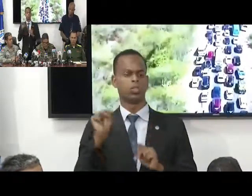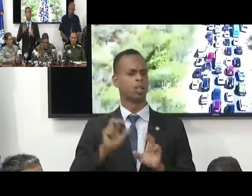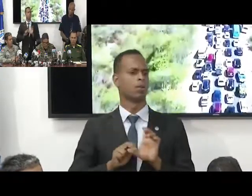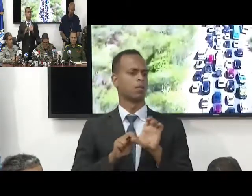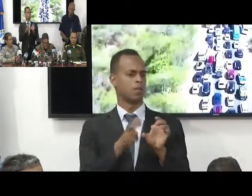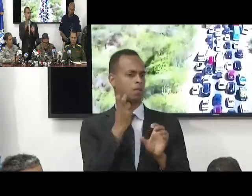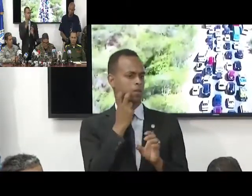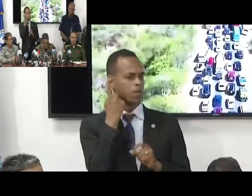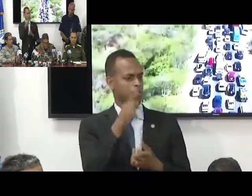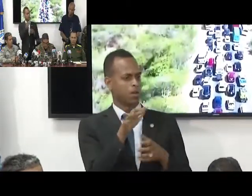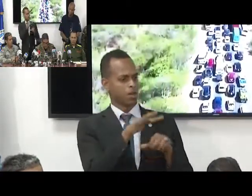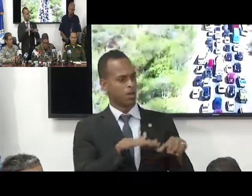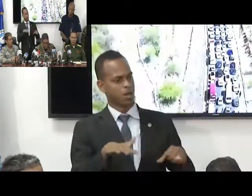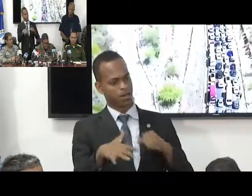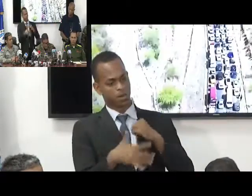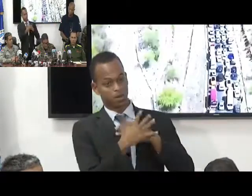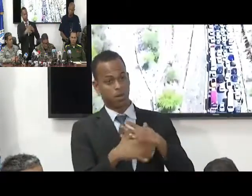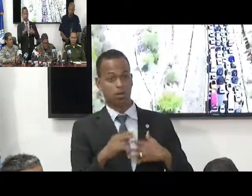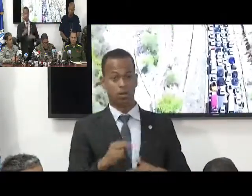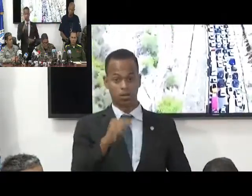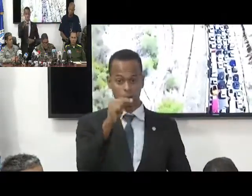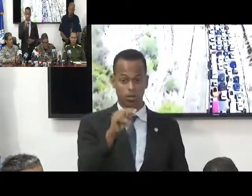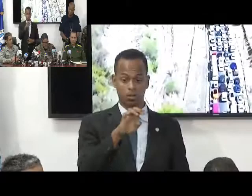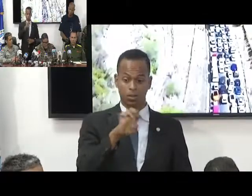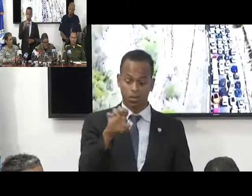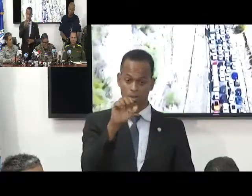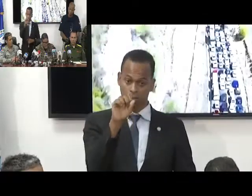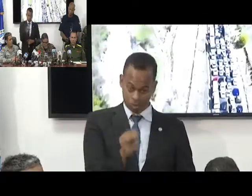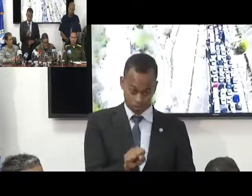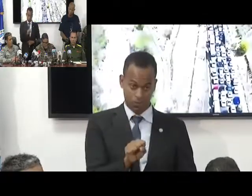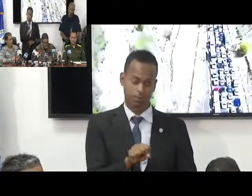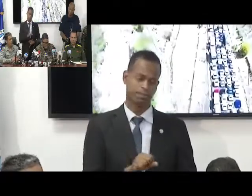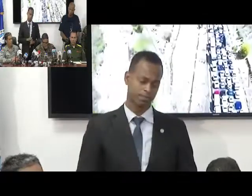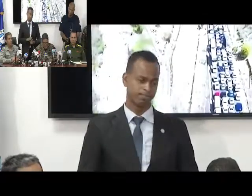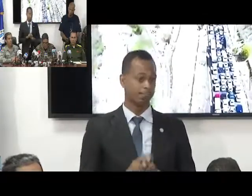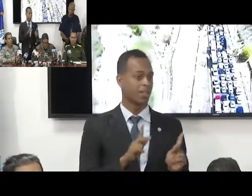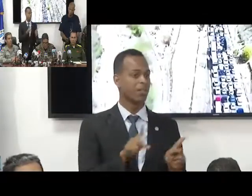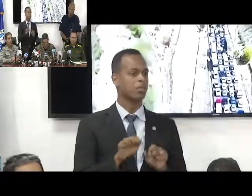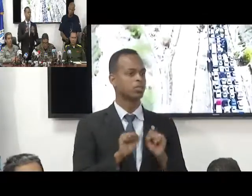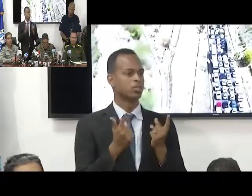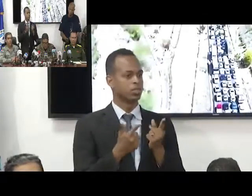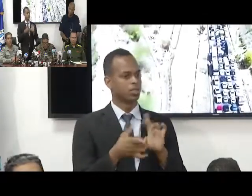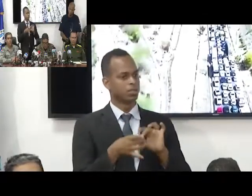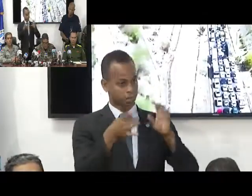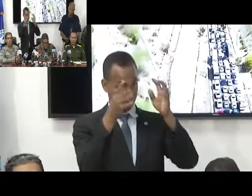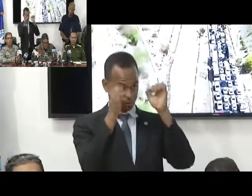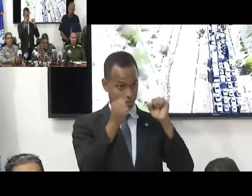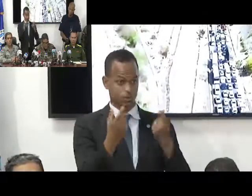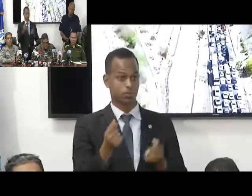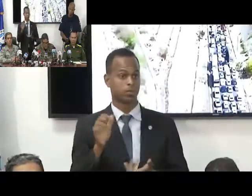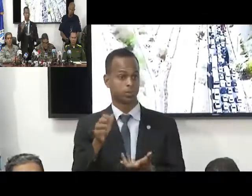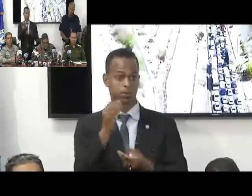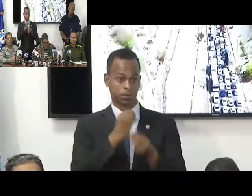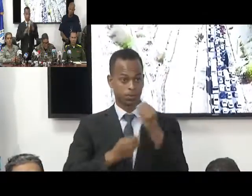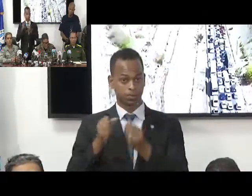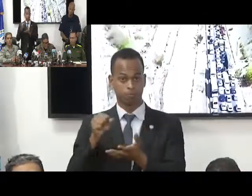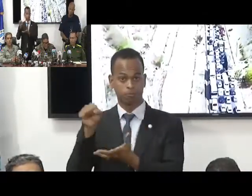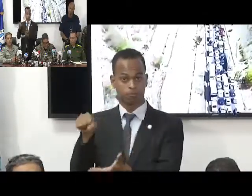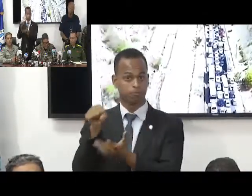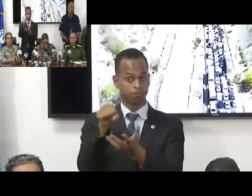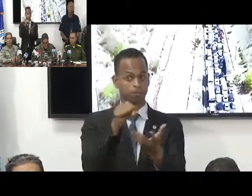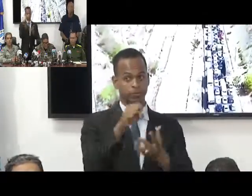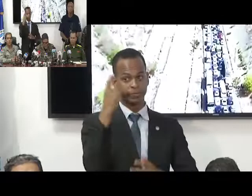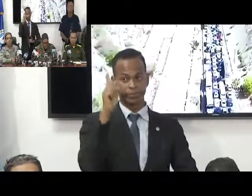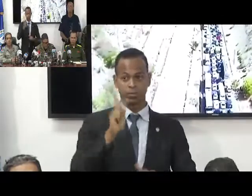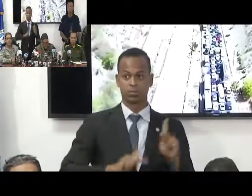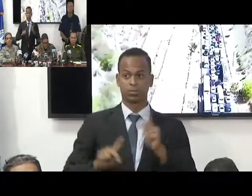balnearios de la región este, norte y sur del país. El Plan Social de la Presidencia y los Comedores Económicos distribuye raciones alimenticias para